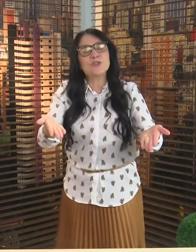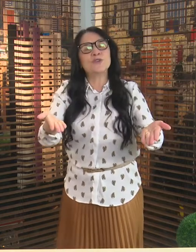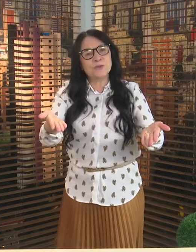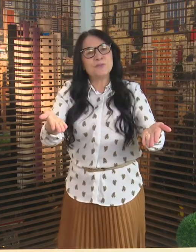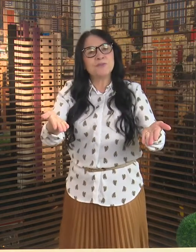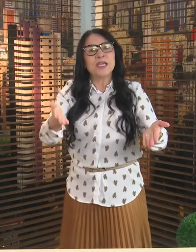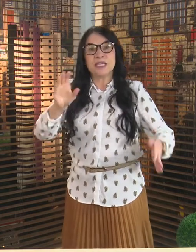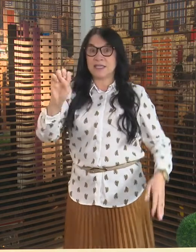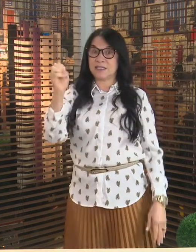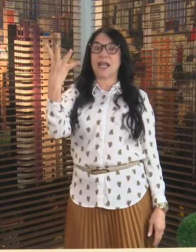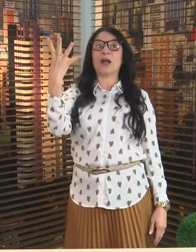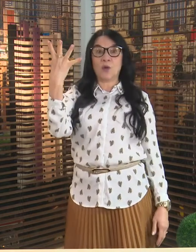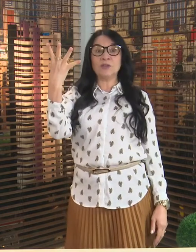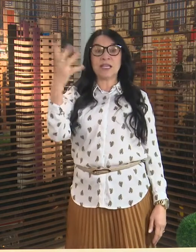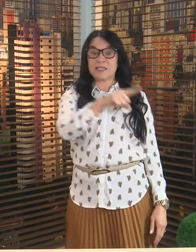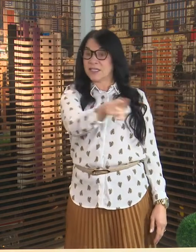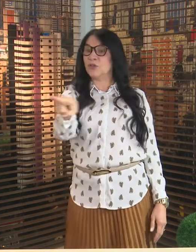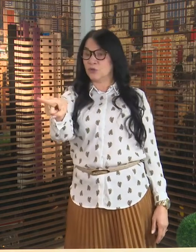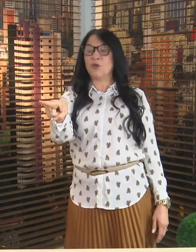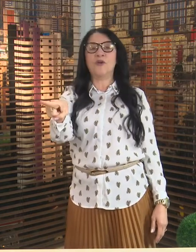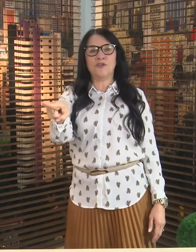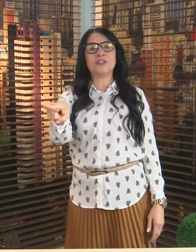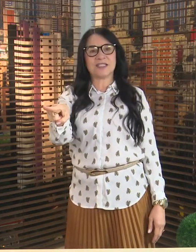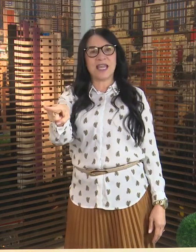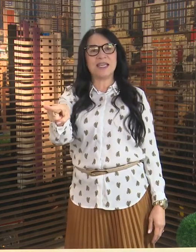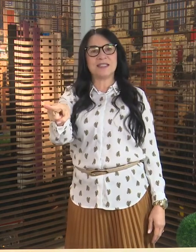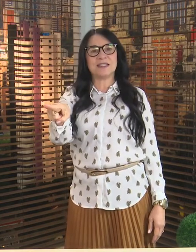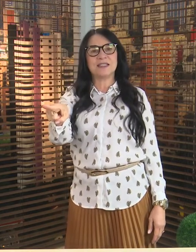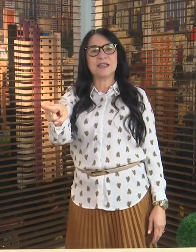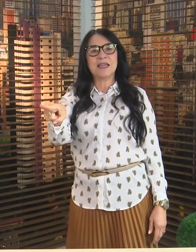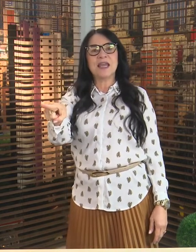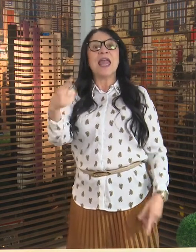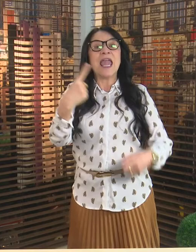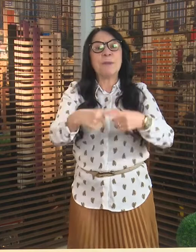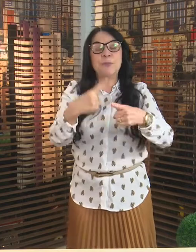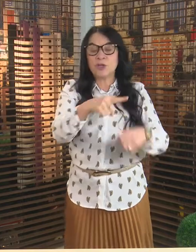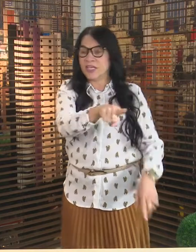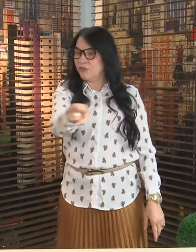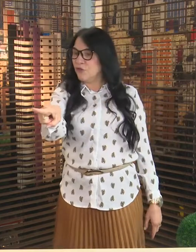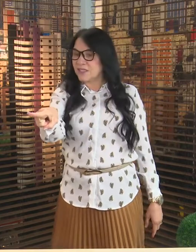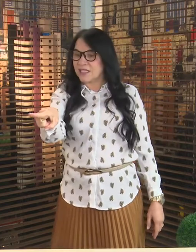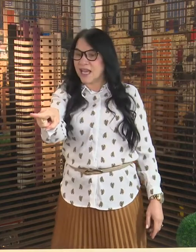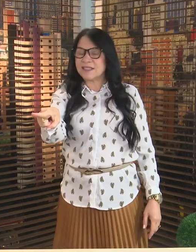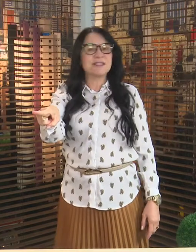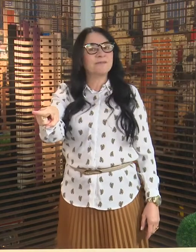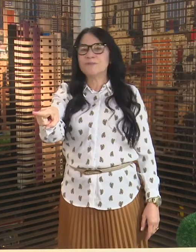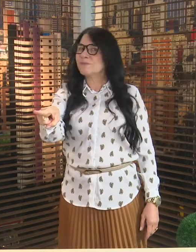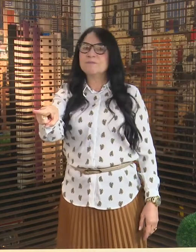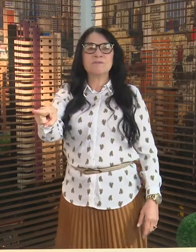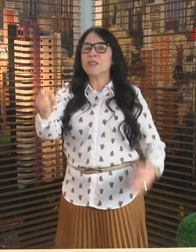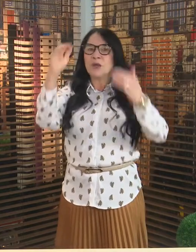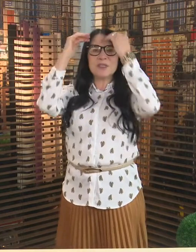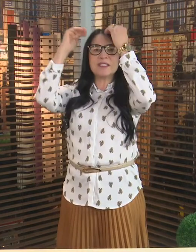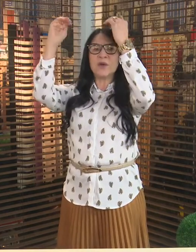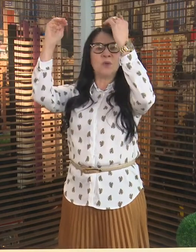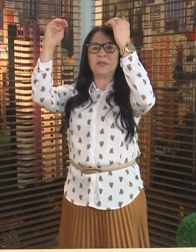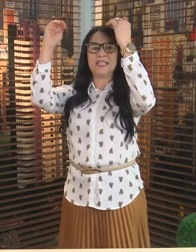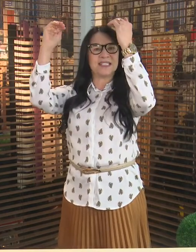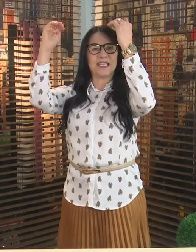isso que está acontecendo com vocês é porque vocês não estão